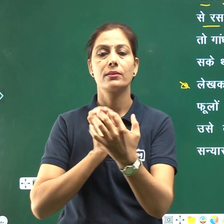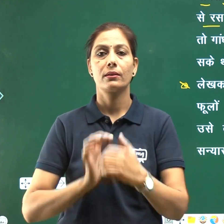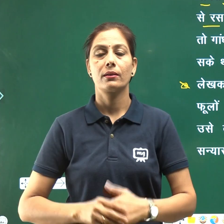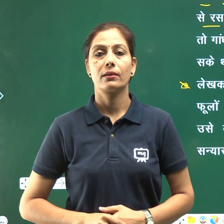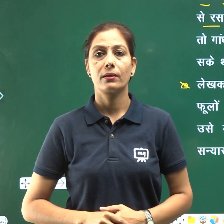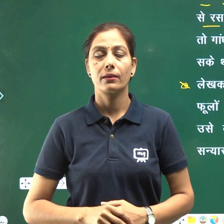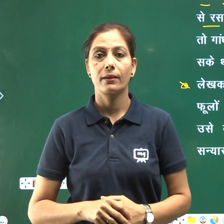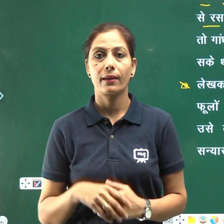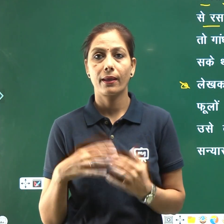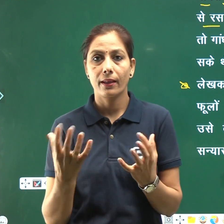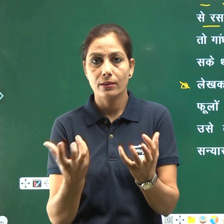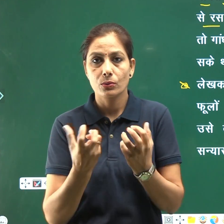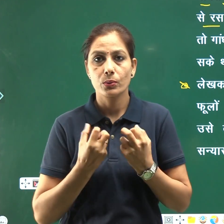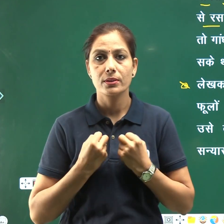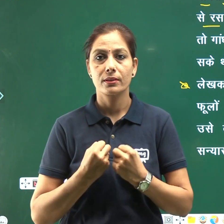रस को खींचा था,